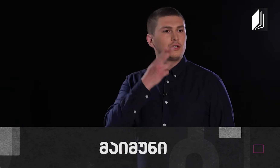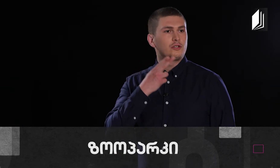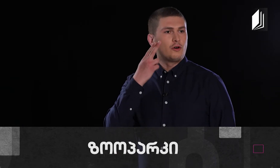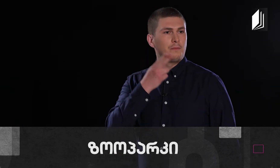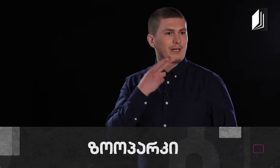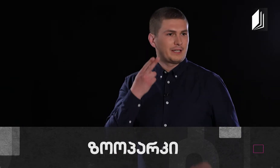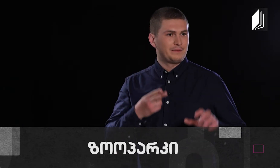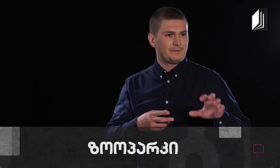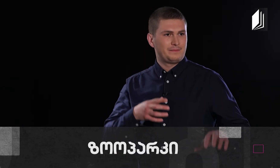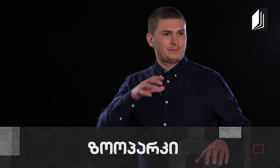ზოოპარკი.